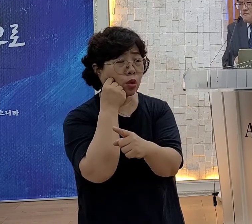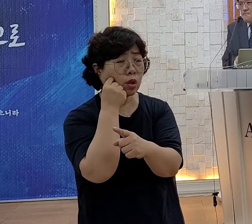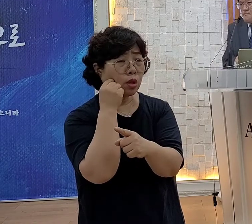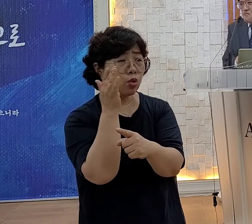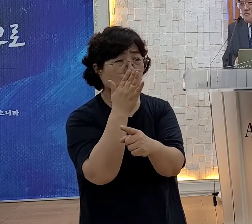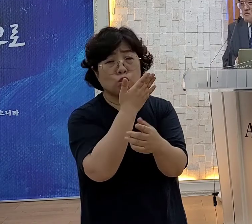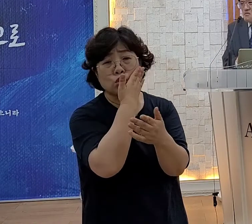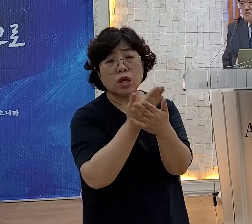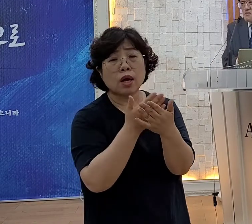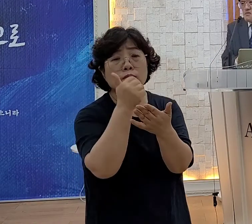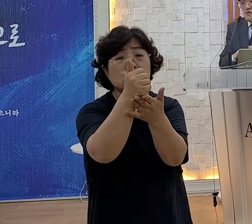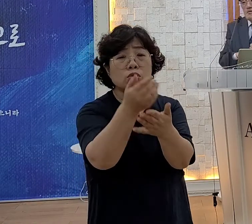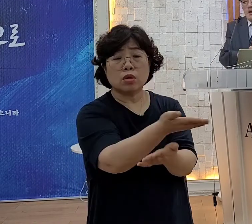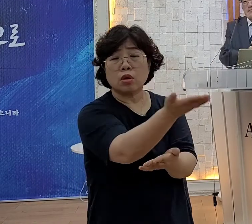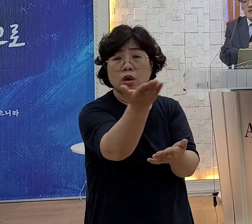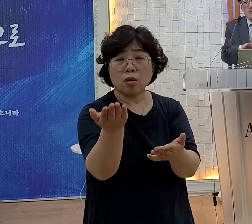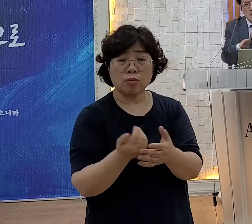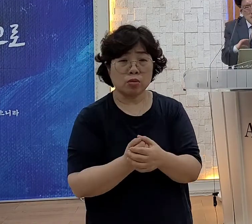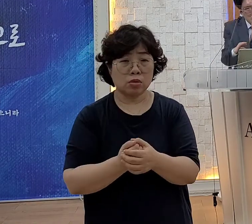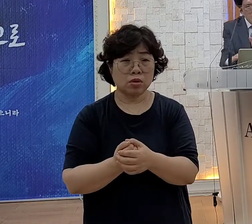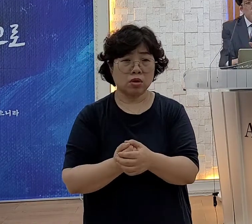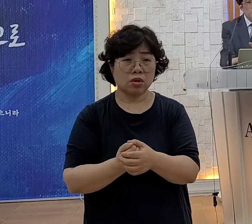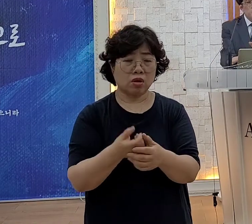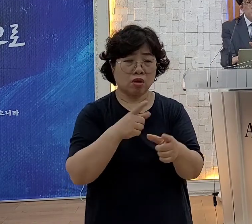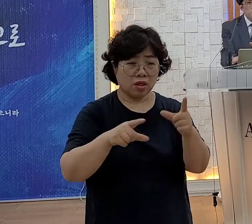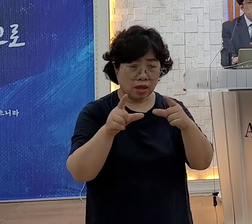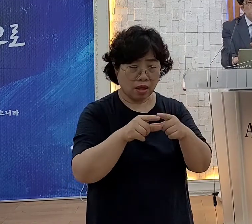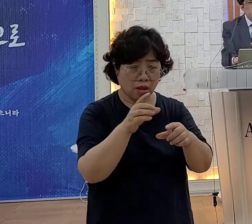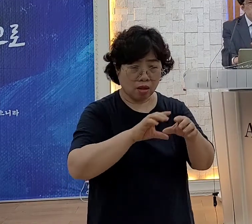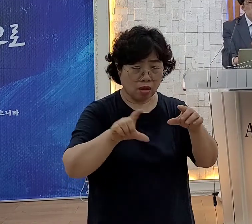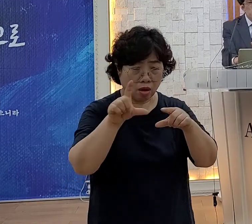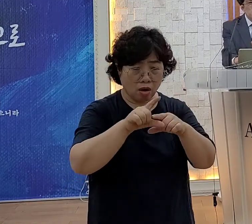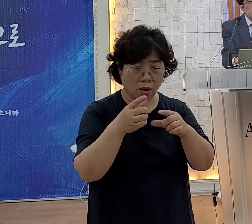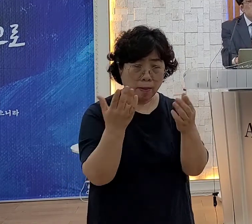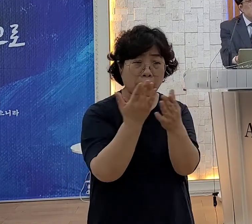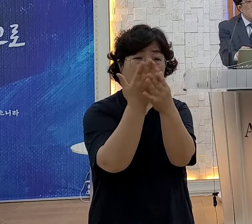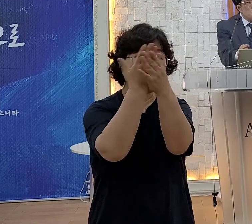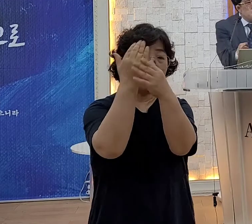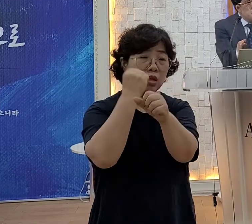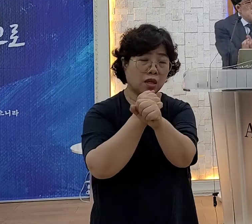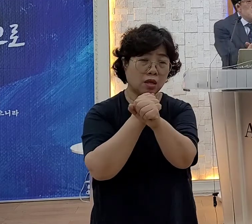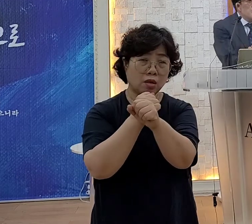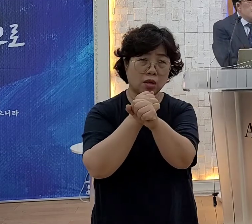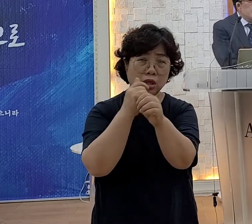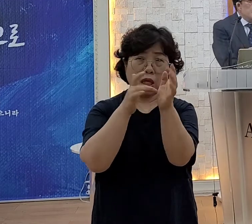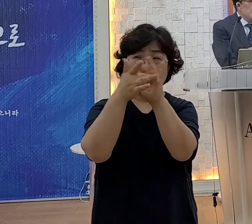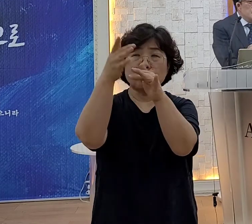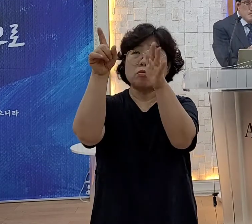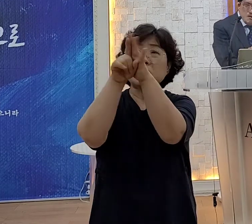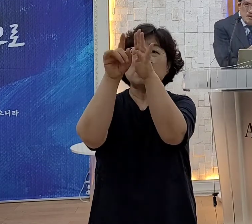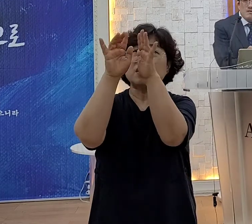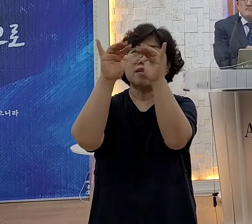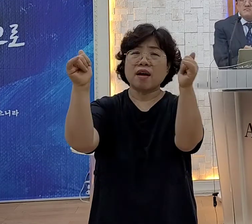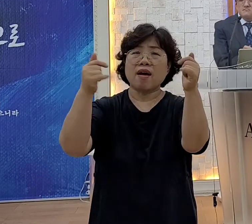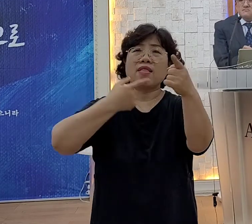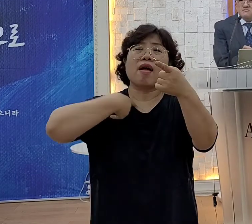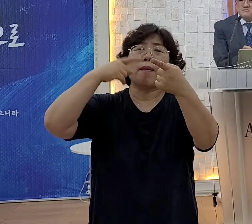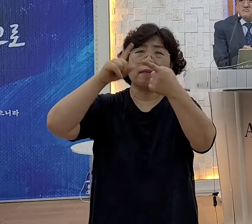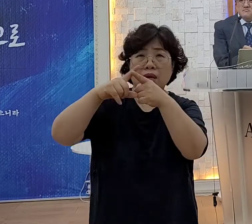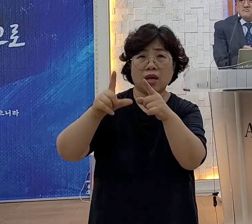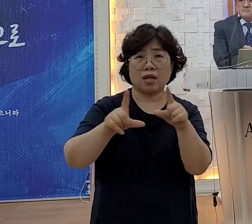분들인데, 거기서 한 단계 더 이제 나아가 진짜 예수 믿는 사람이 되어야 돼.